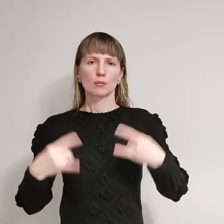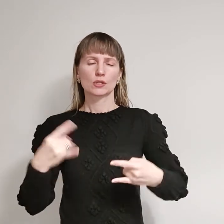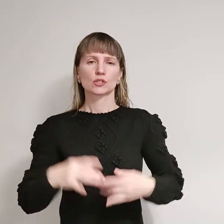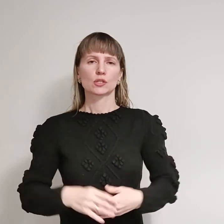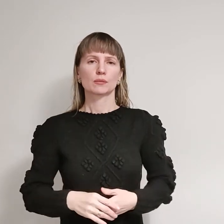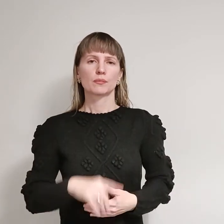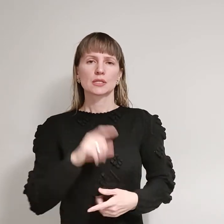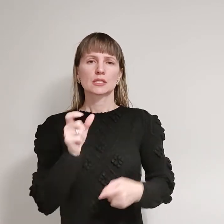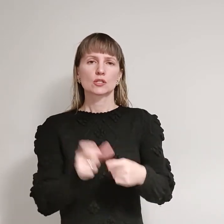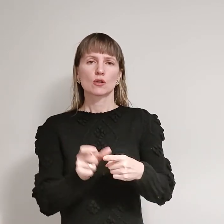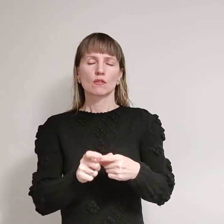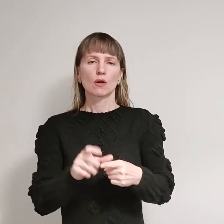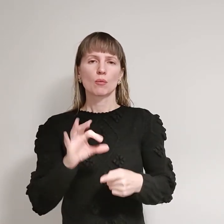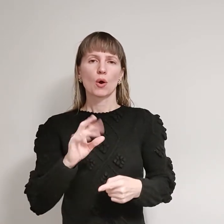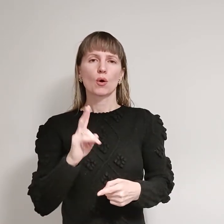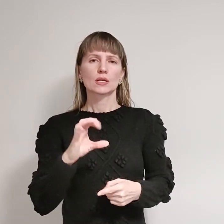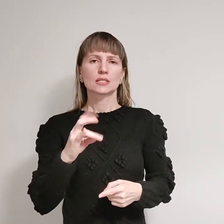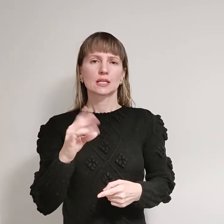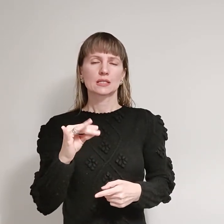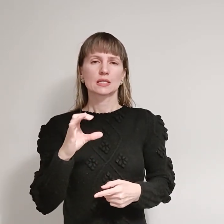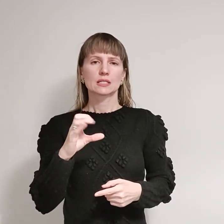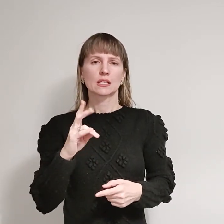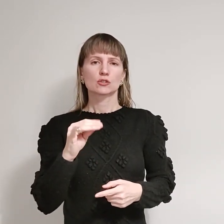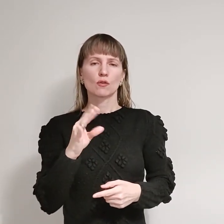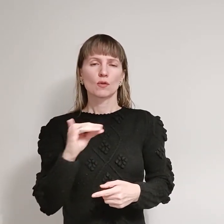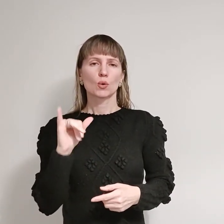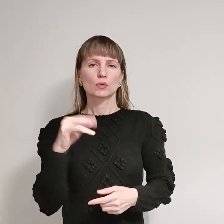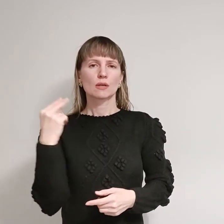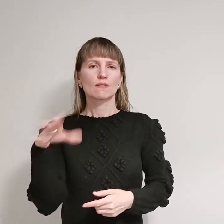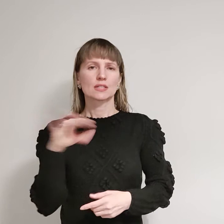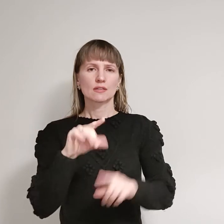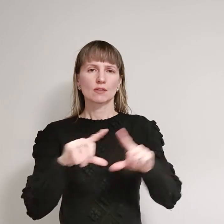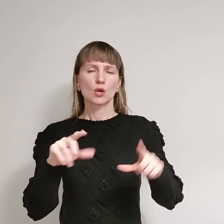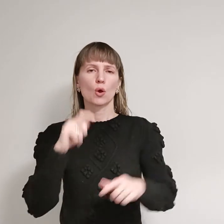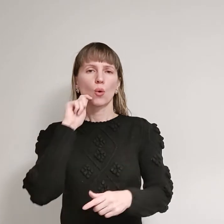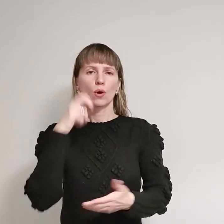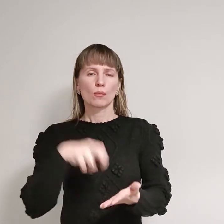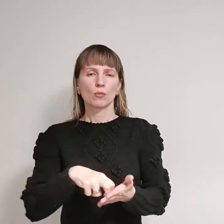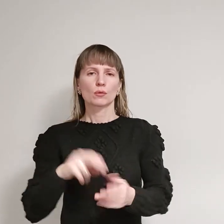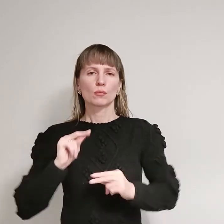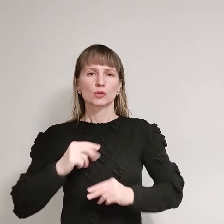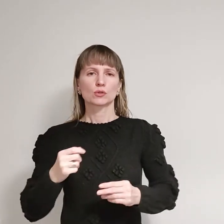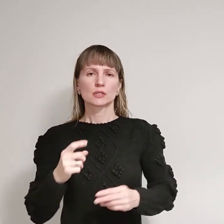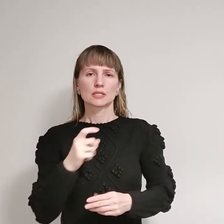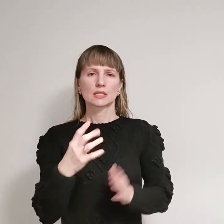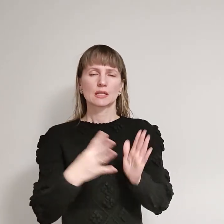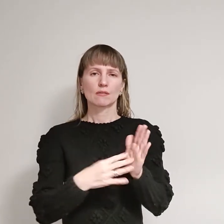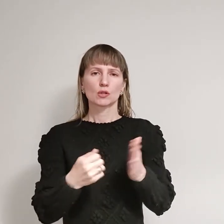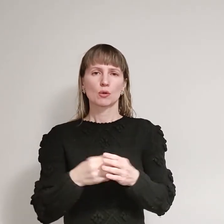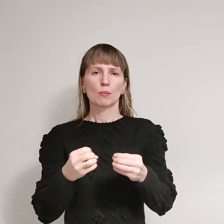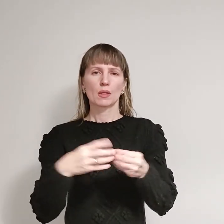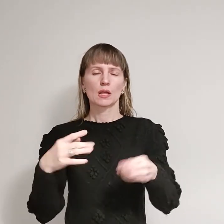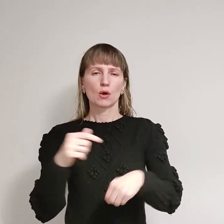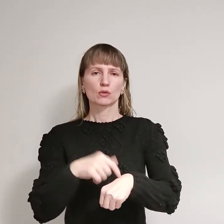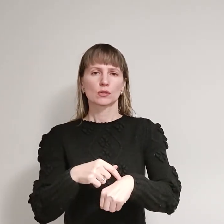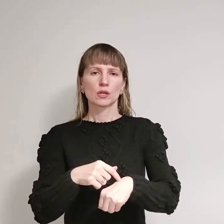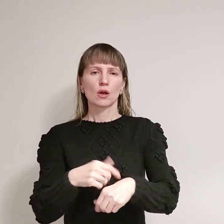За словами Оксани Скачкової, у Запоріжжі всі відділення «Укрпошти» працюють з 9 до 15 години. Оновлену та